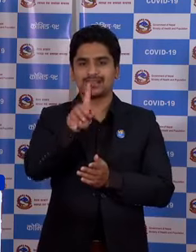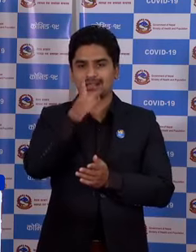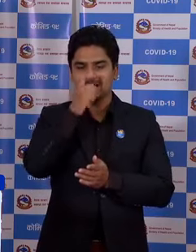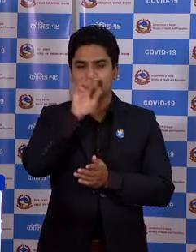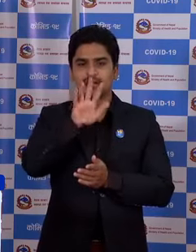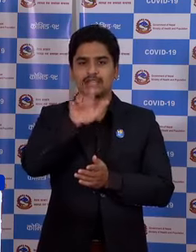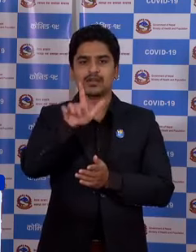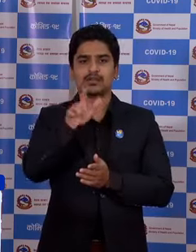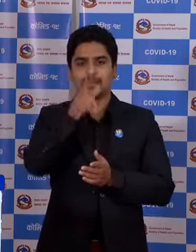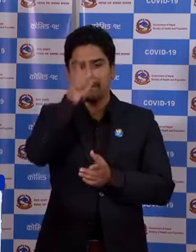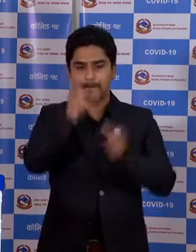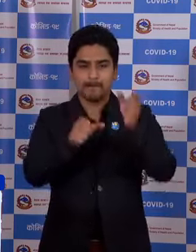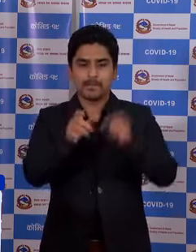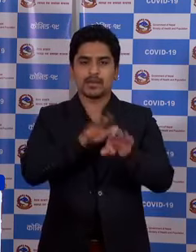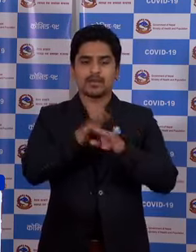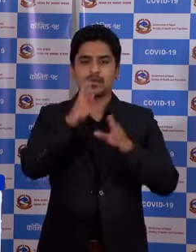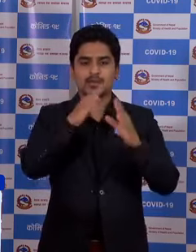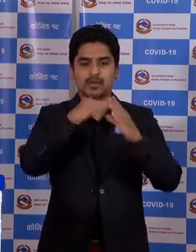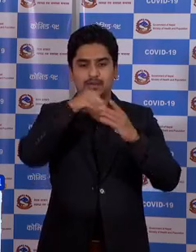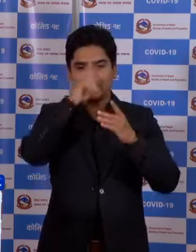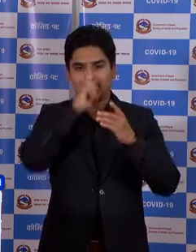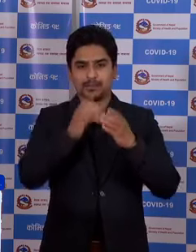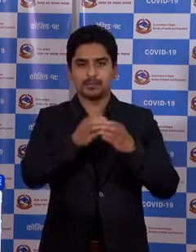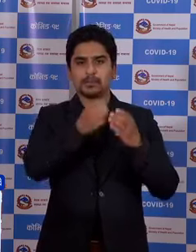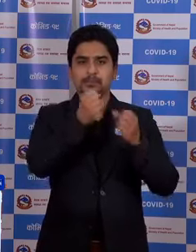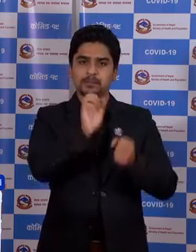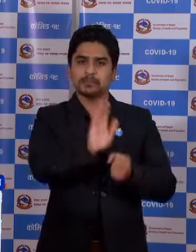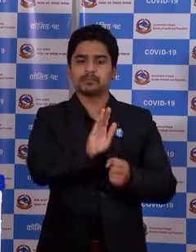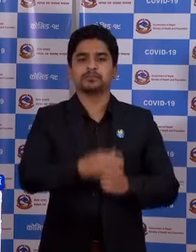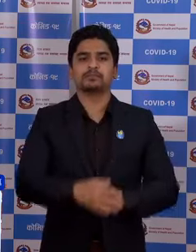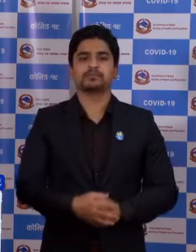18,357 व्यक्तिहरू क्वारेन्टाइनमा रहनुभएको छ।